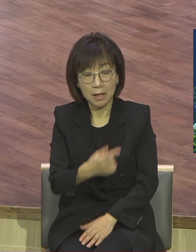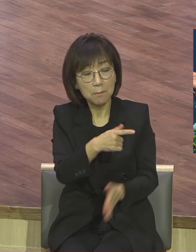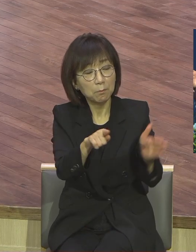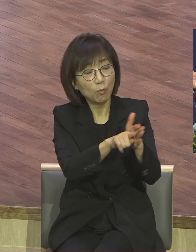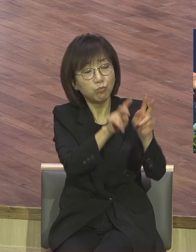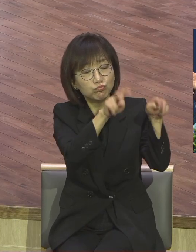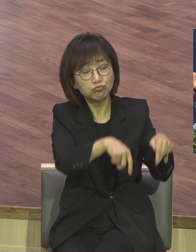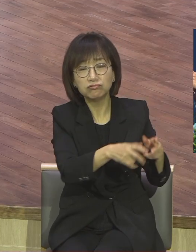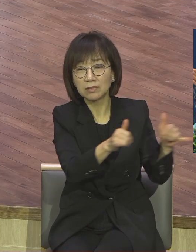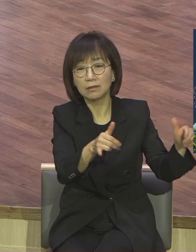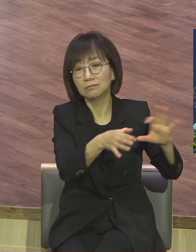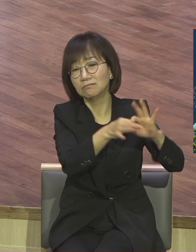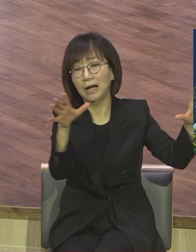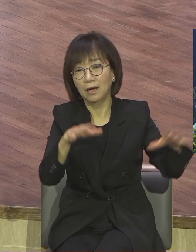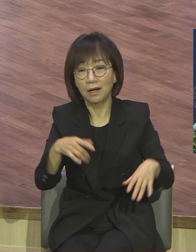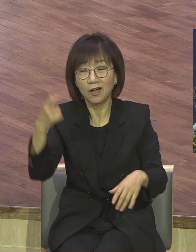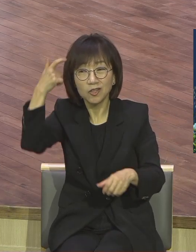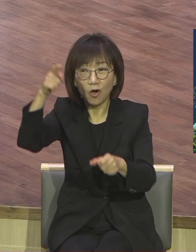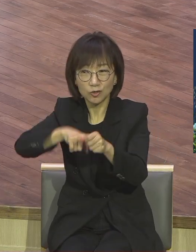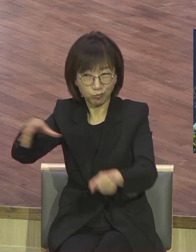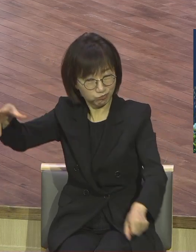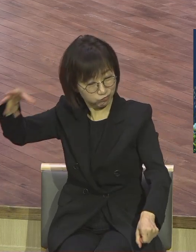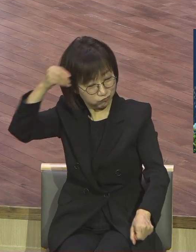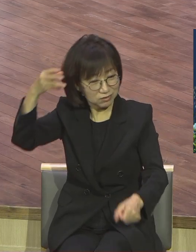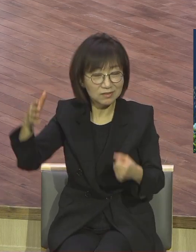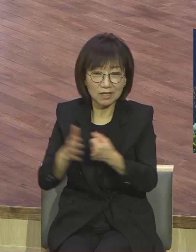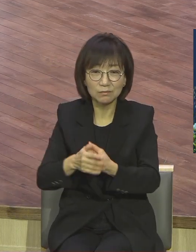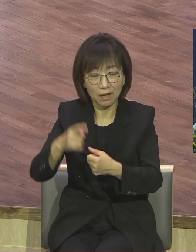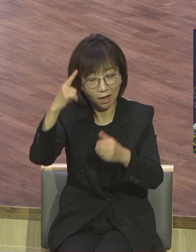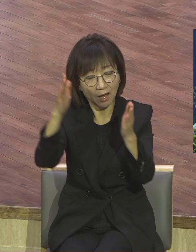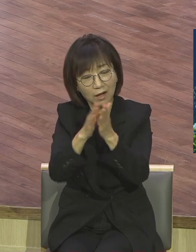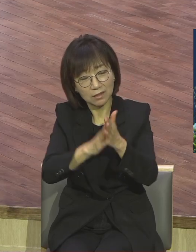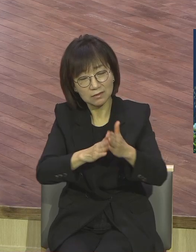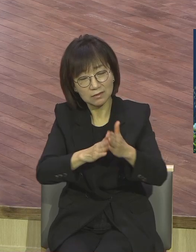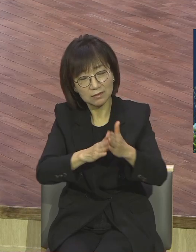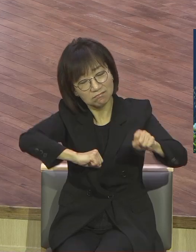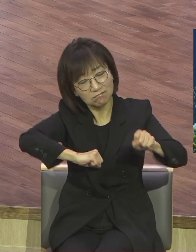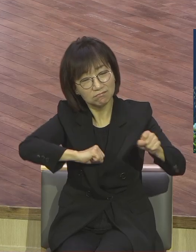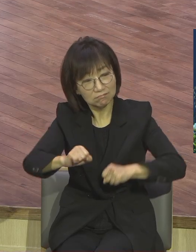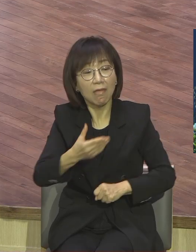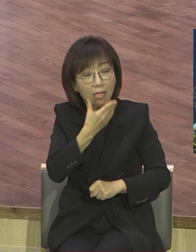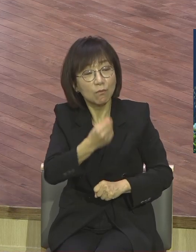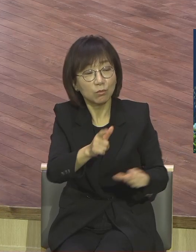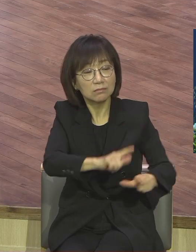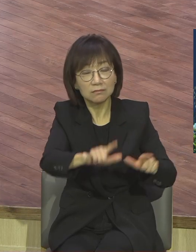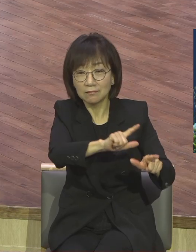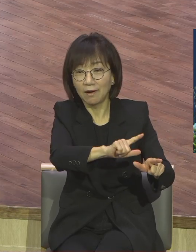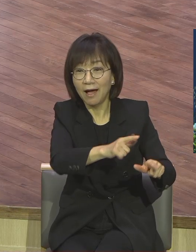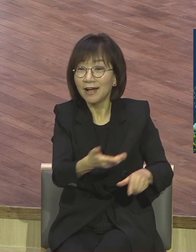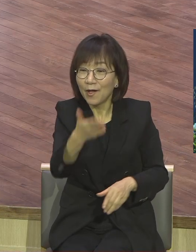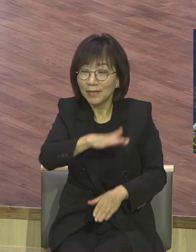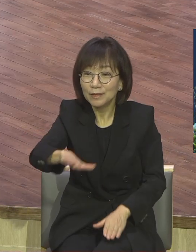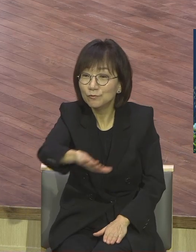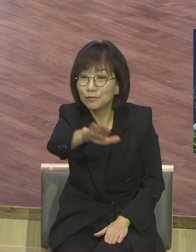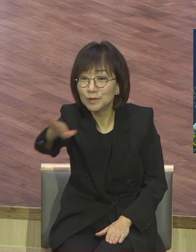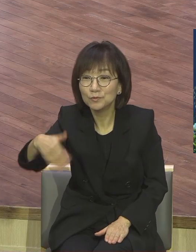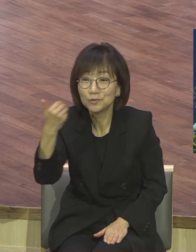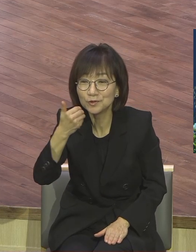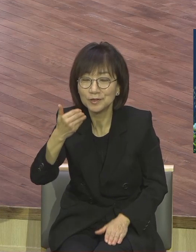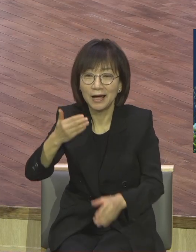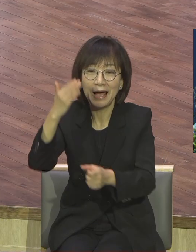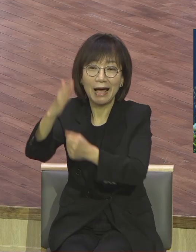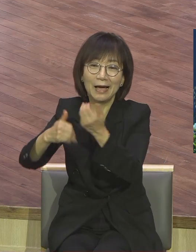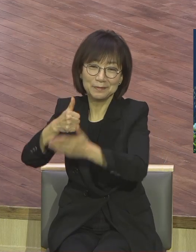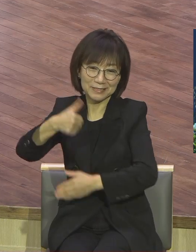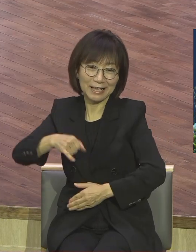왜? 이 영 한 부분 모르니까. 영적인 거 모르니까 지 나름대로 행복하게 살아요. 재밌게 살아요. 이 구원받은 하나님 자녀는